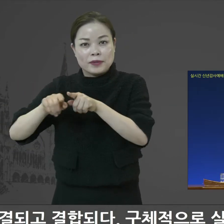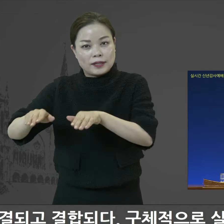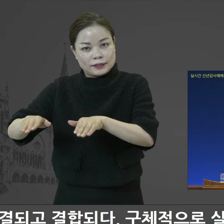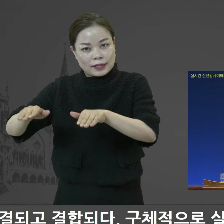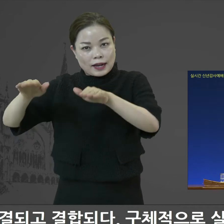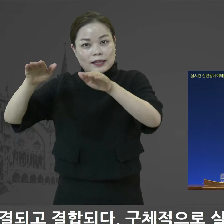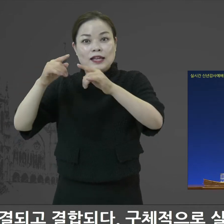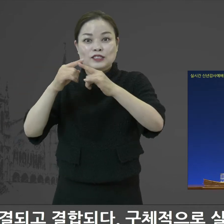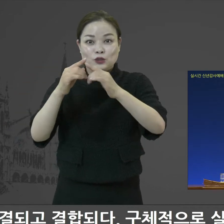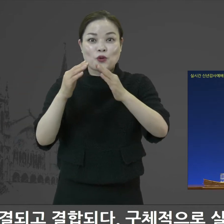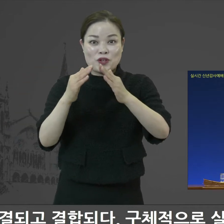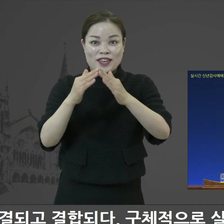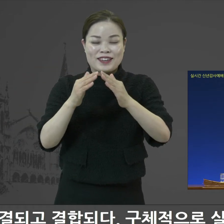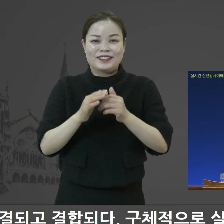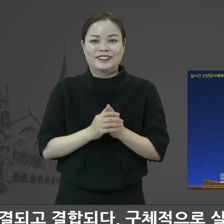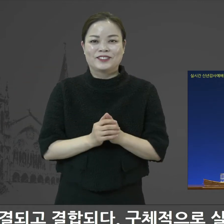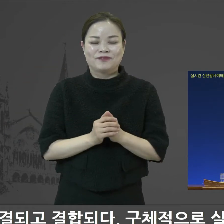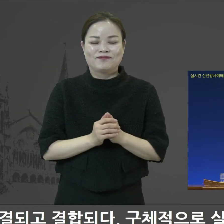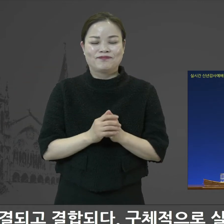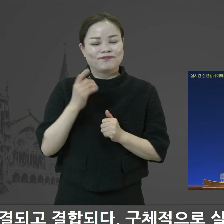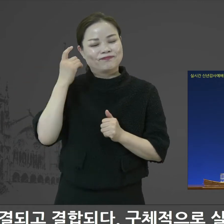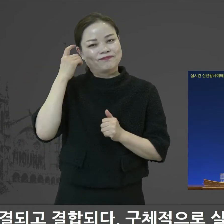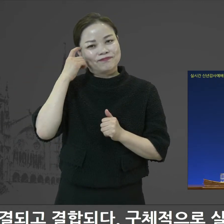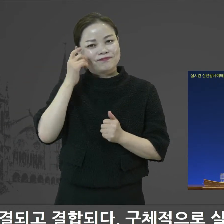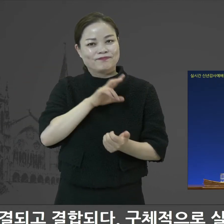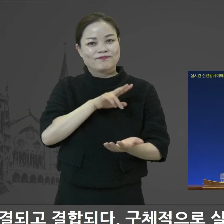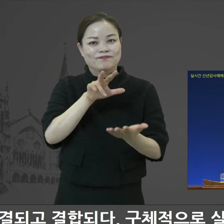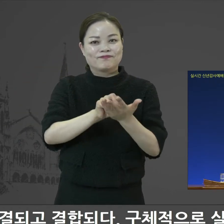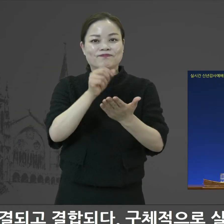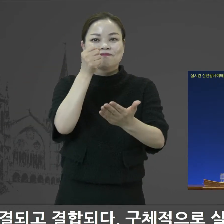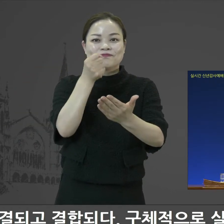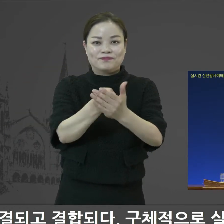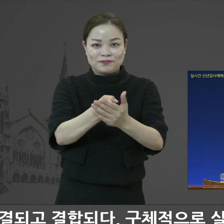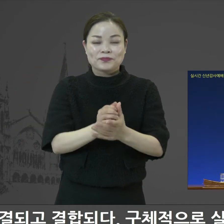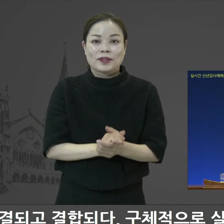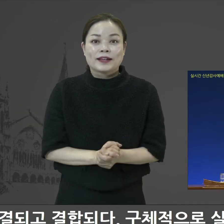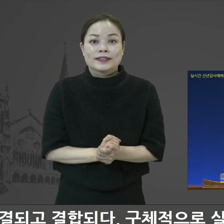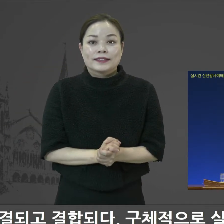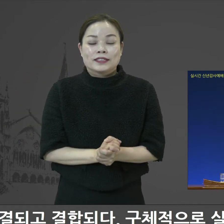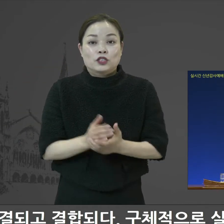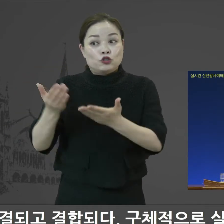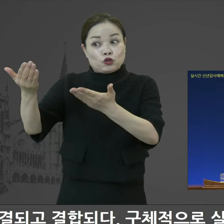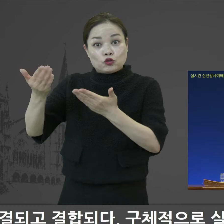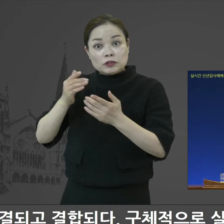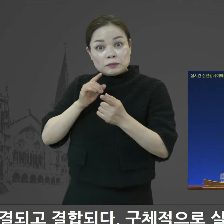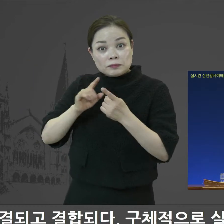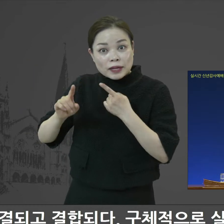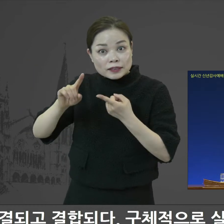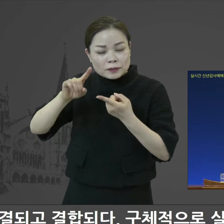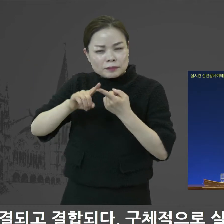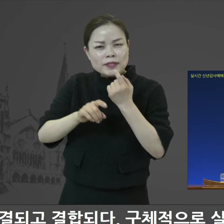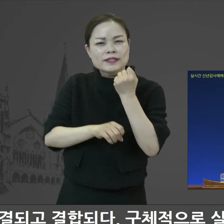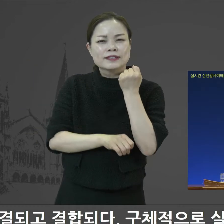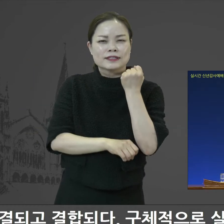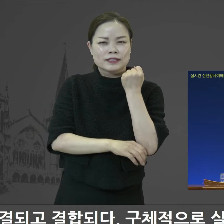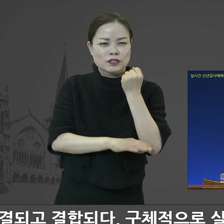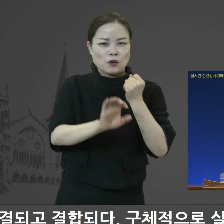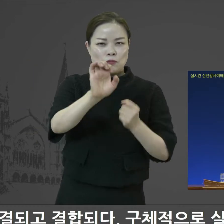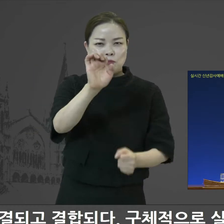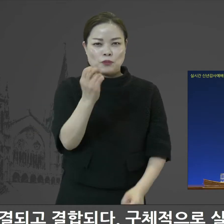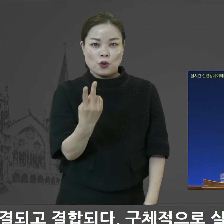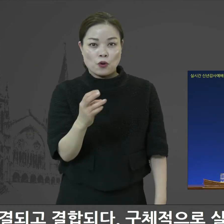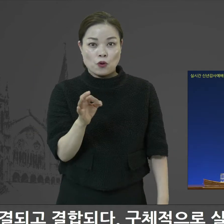교회, 이렇게 정해보았습니다. 이 주신 말씀에 근거한